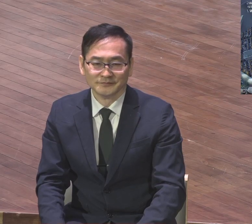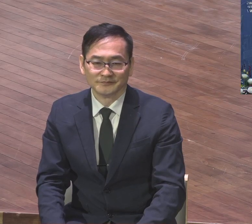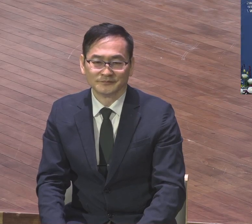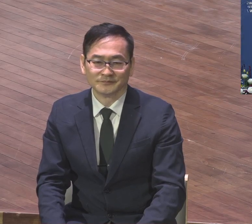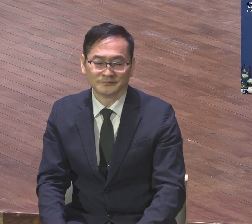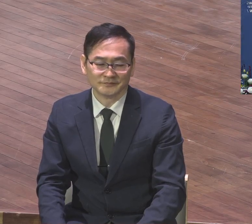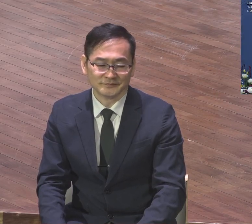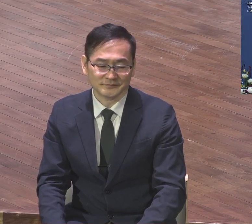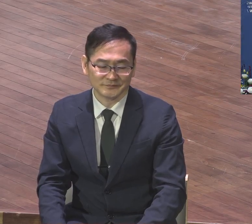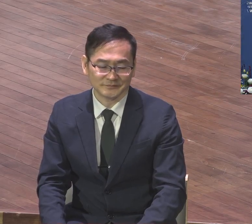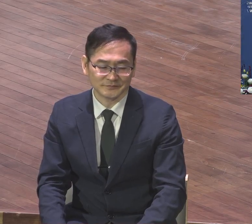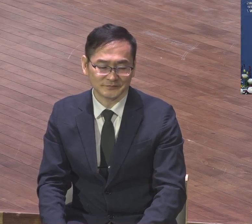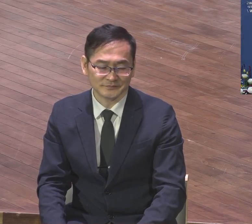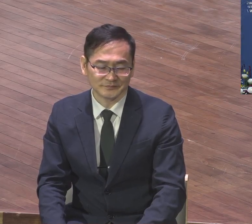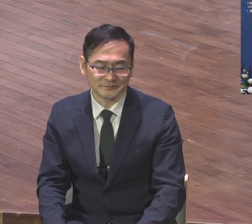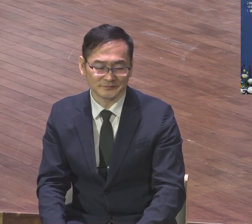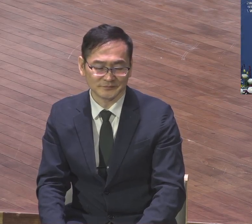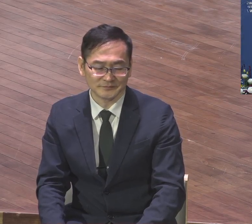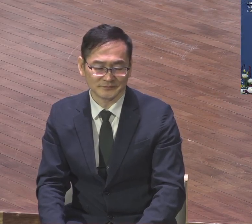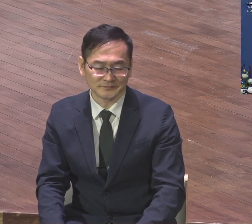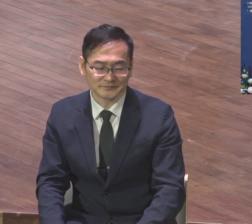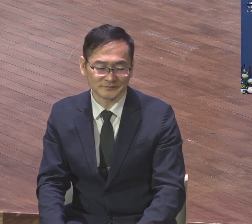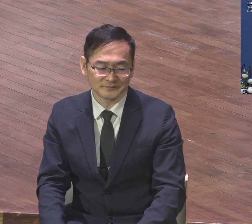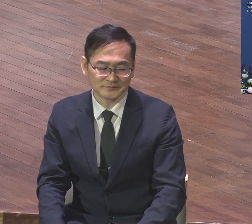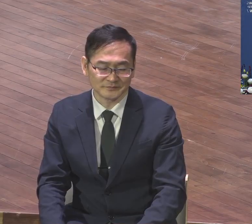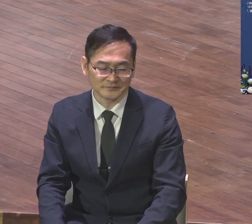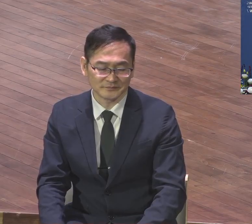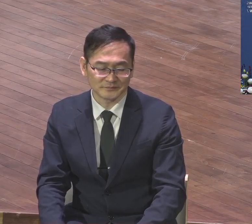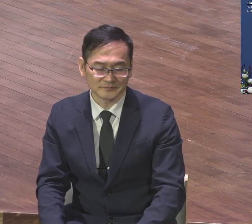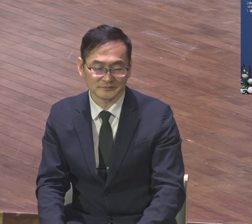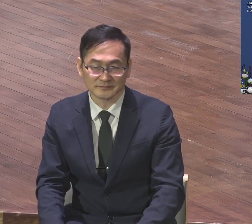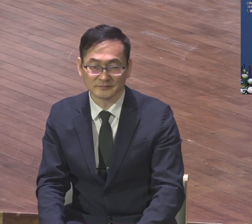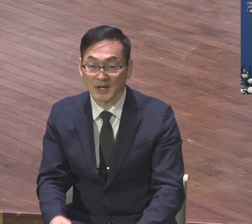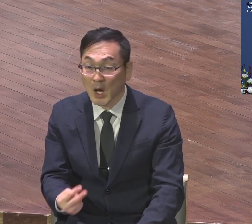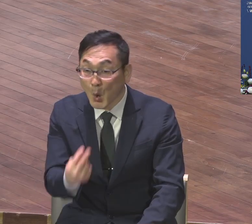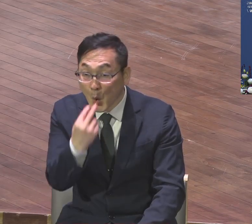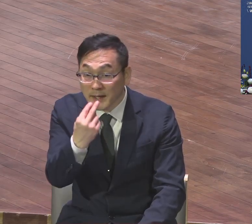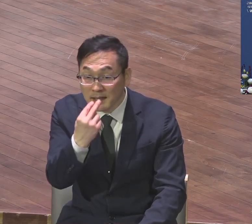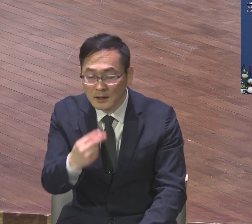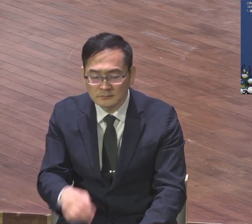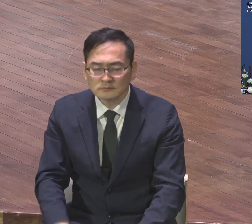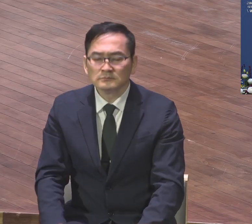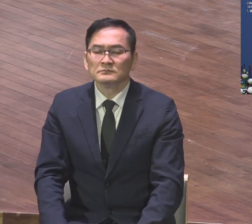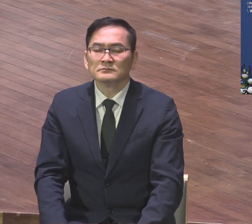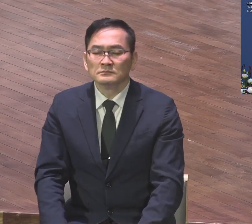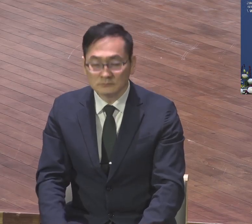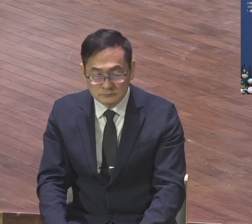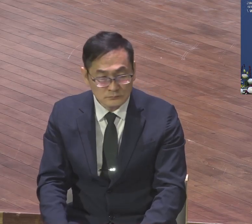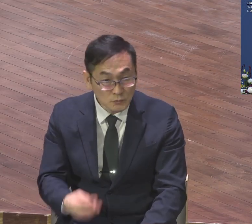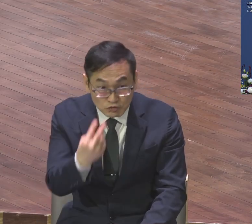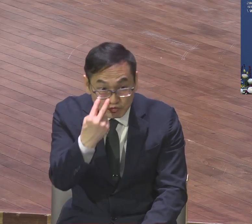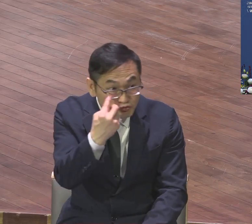공기가 눈에 보이지 않습니다. 그러나 공기가 없으면 우리는 5분 이내에 다